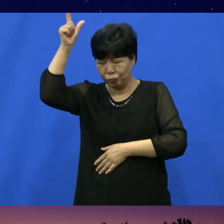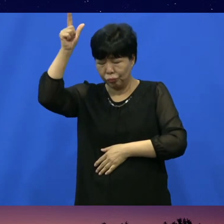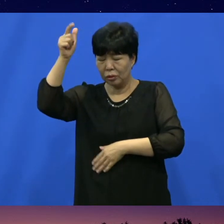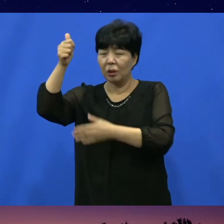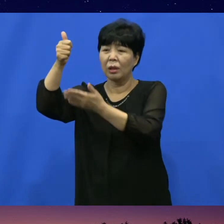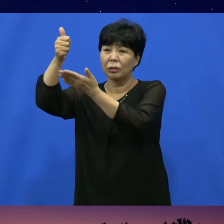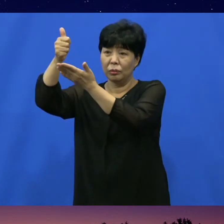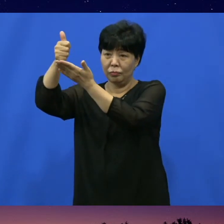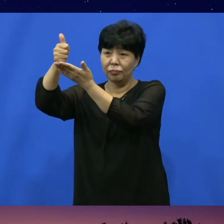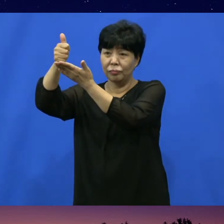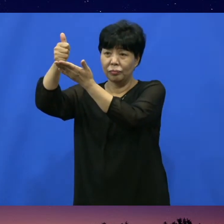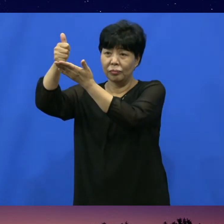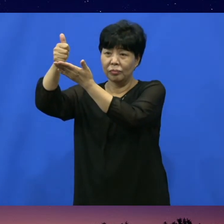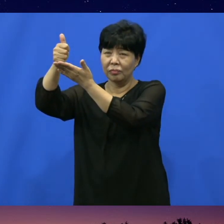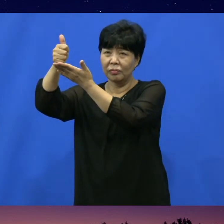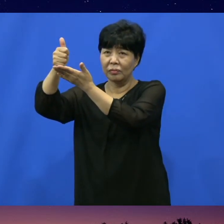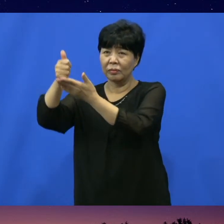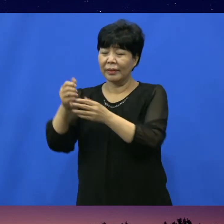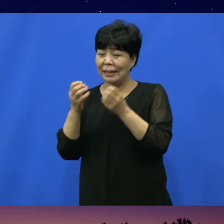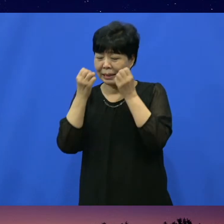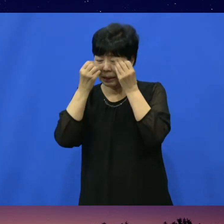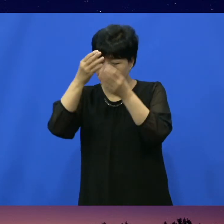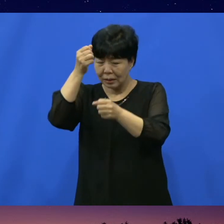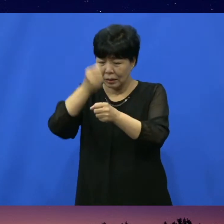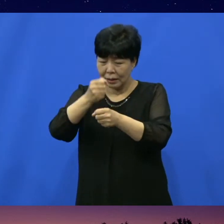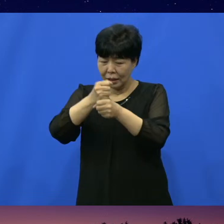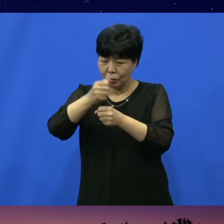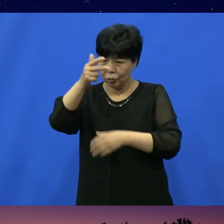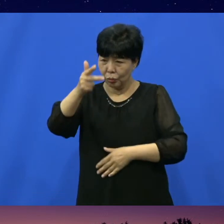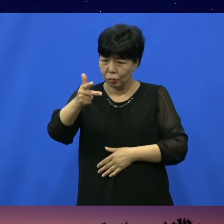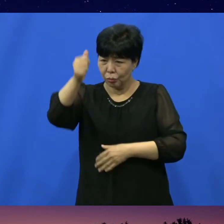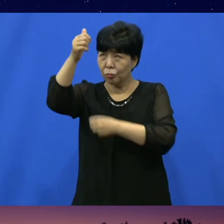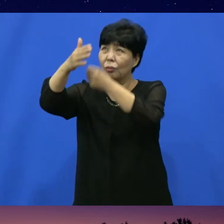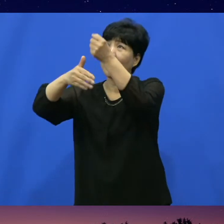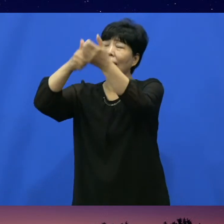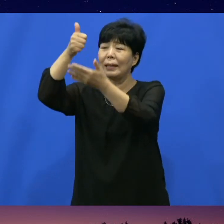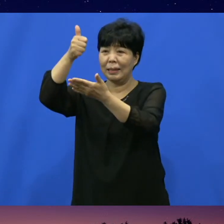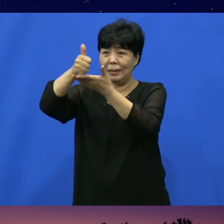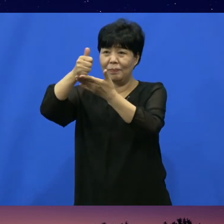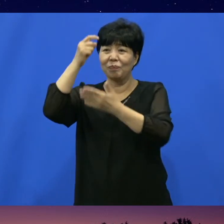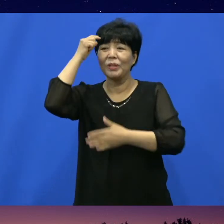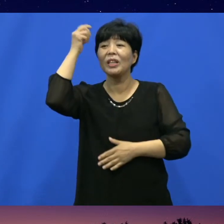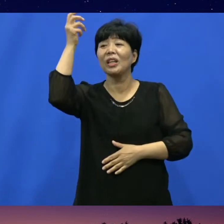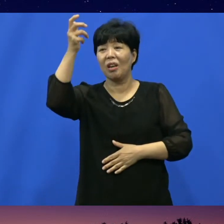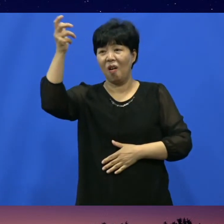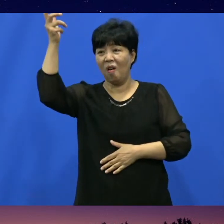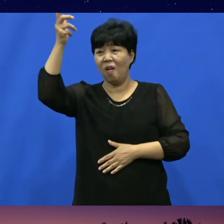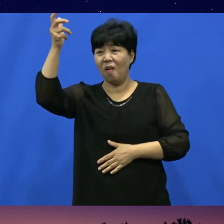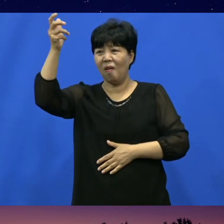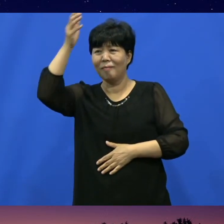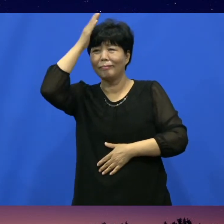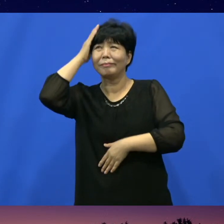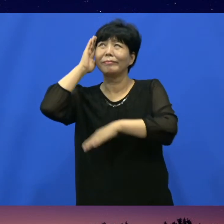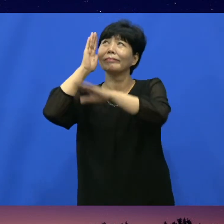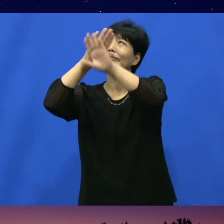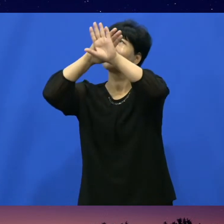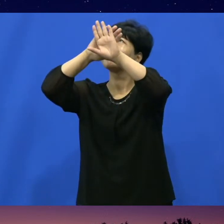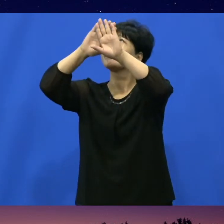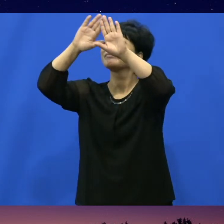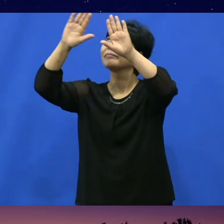존재. 그분은 창조주예요. 그분 영이신 분이에요. 하늘의 하나님, 하늘의